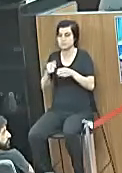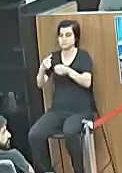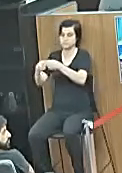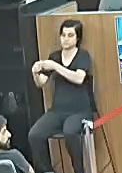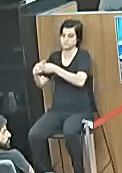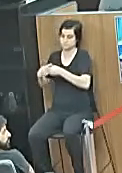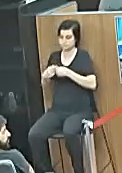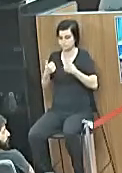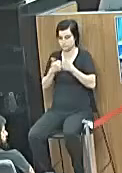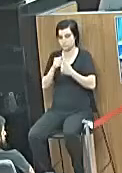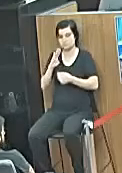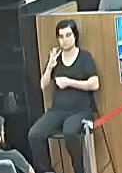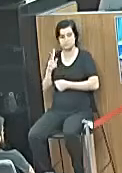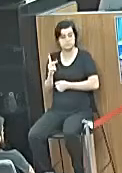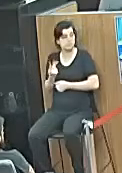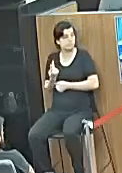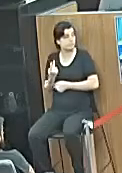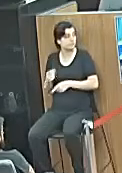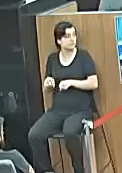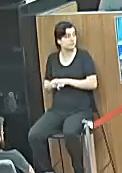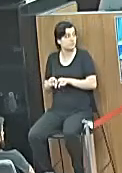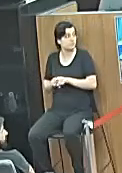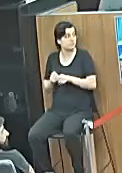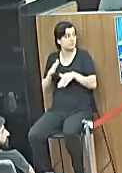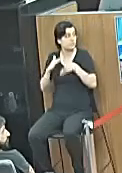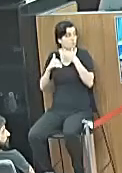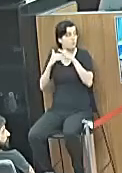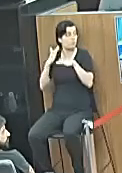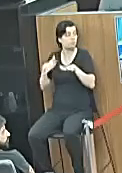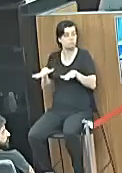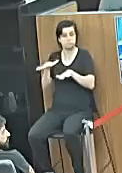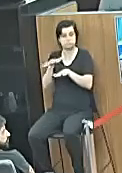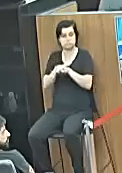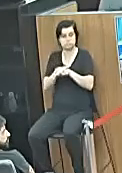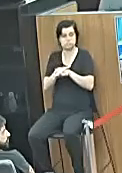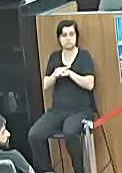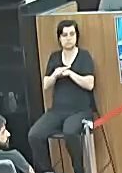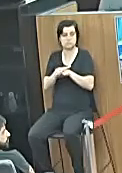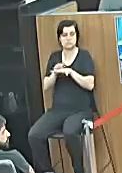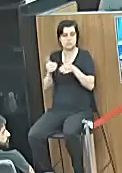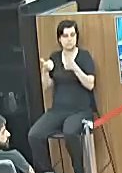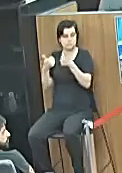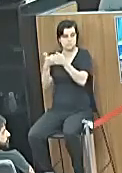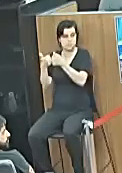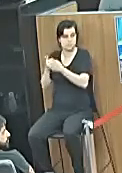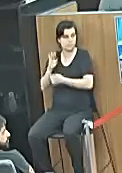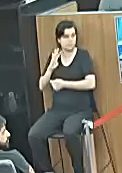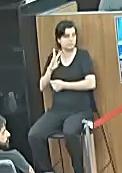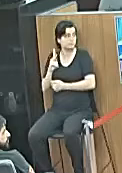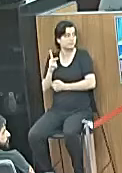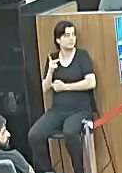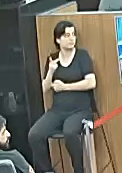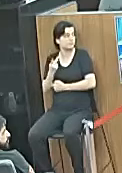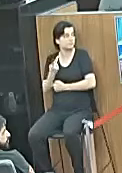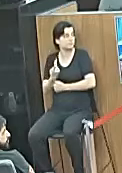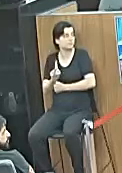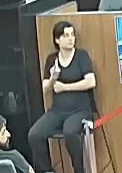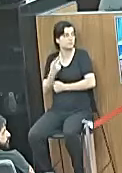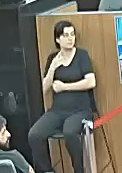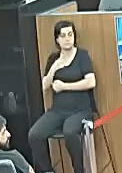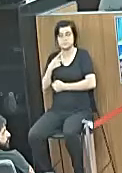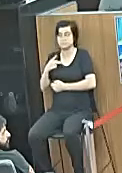hídrica atualizar o plano diretor de desenvolvimento integrado da região metropolitana de belo horizonte pdi e